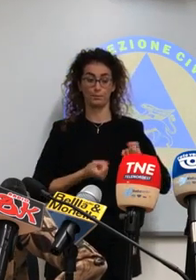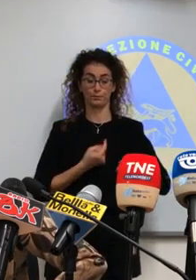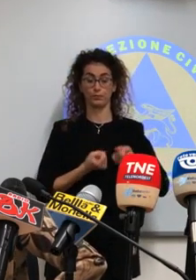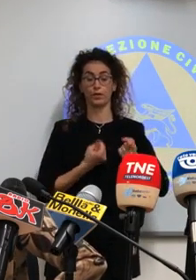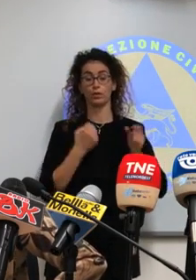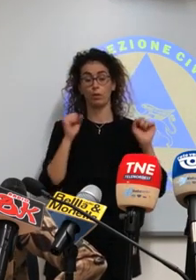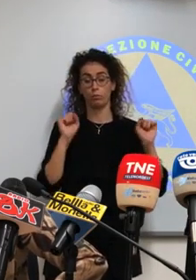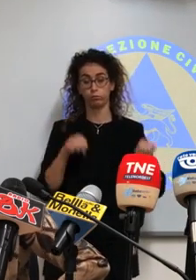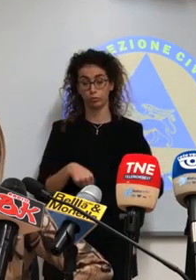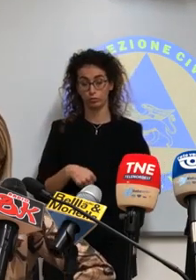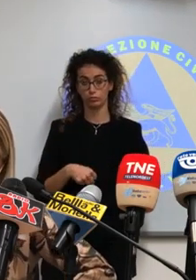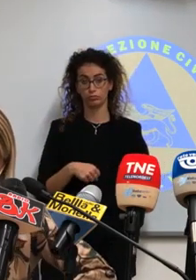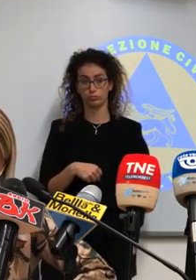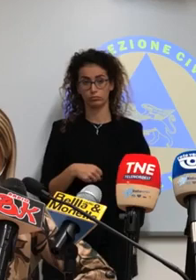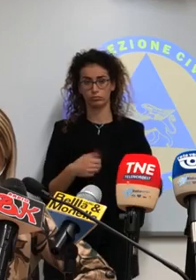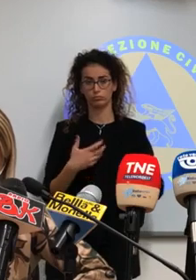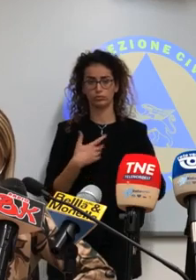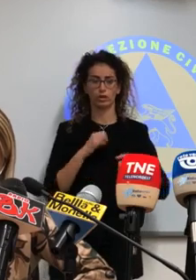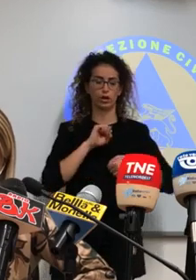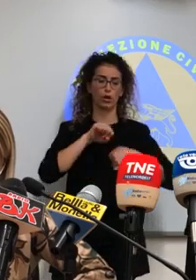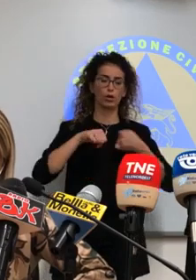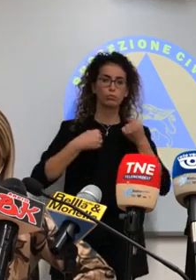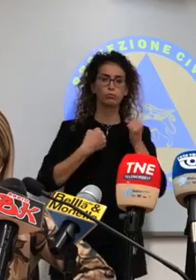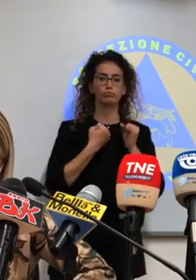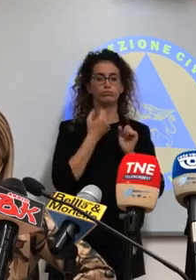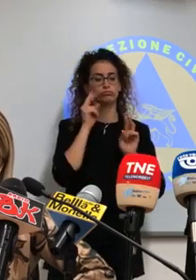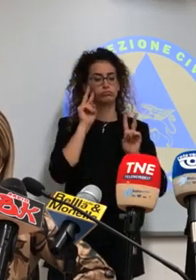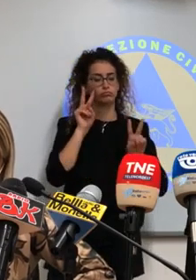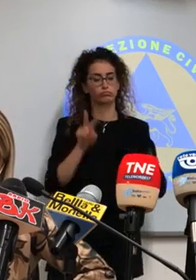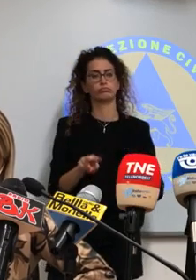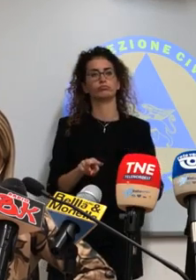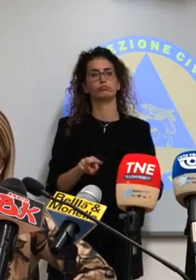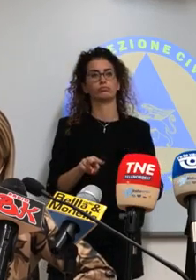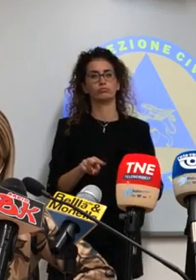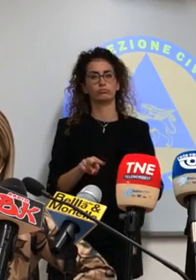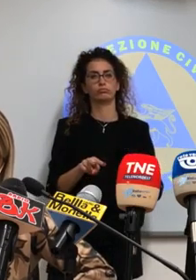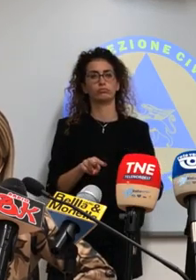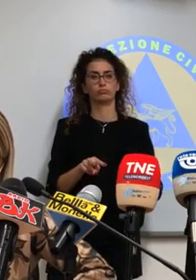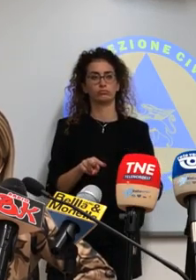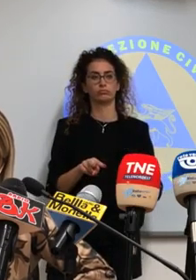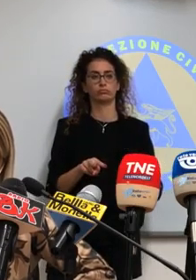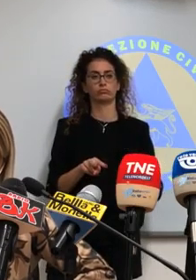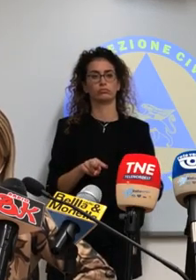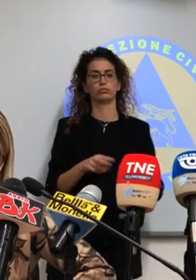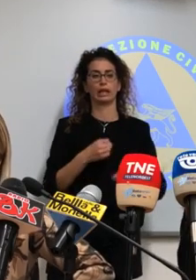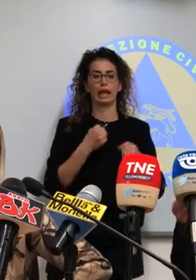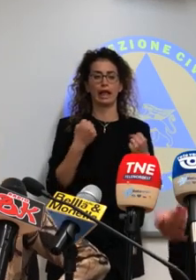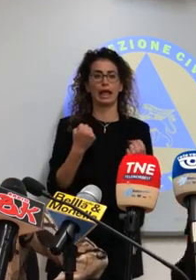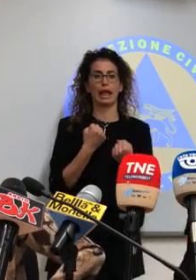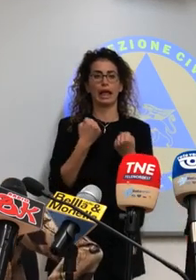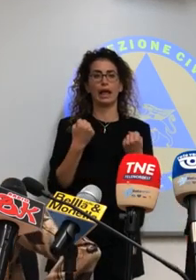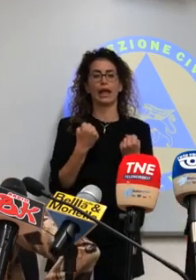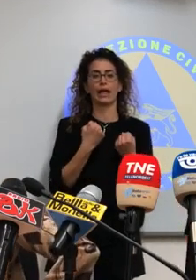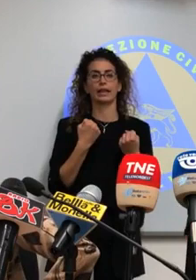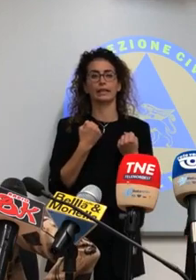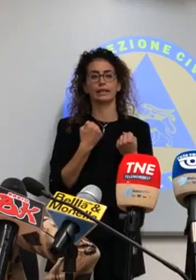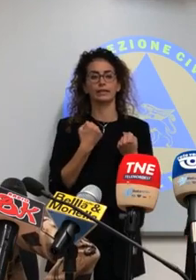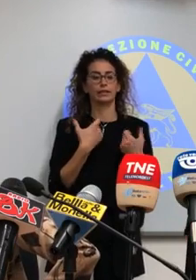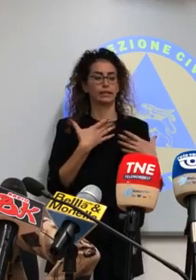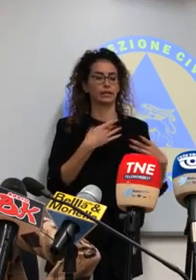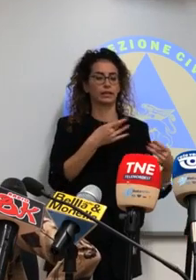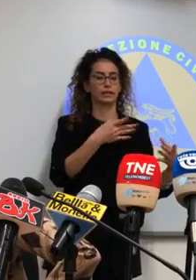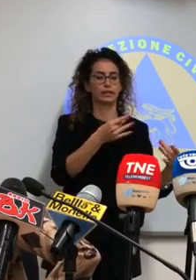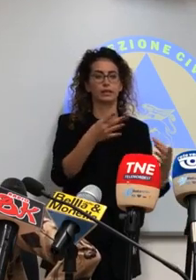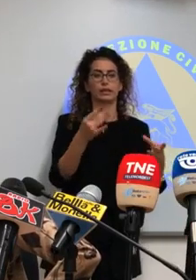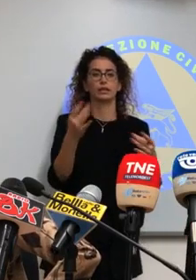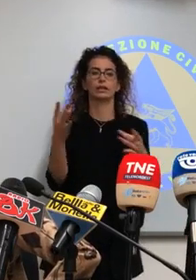delle positività, hanno un comportamento e evitano quelle che sono le attività che possono portare naturalmente